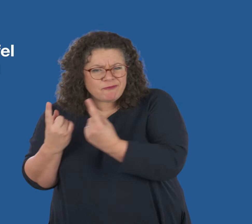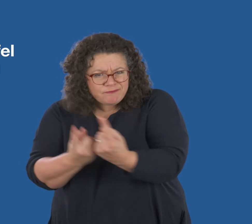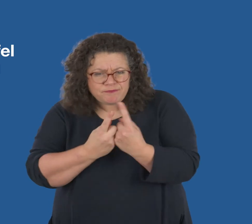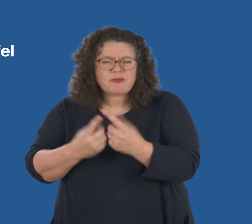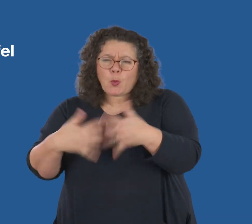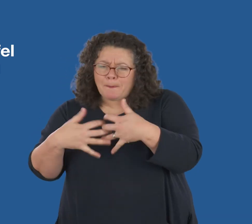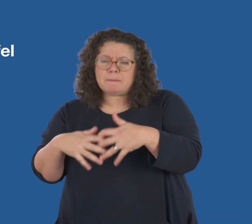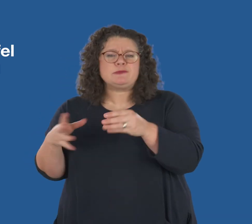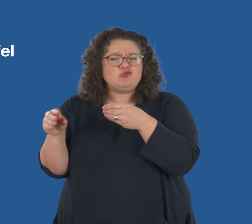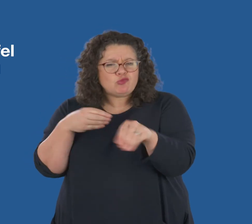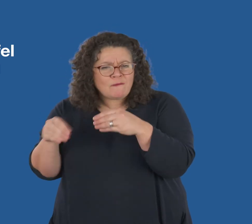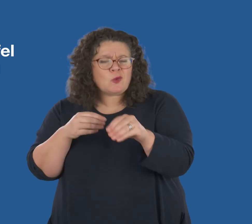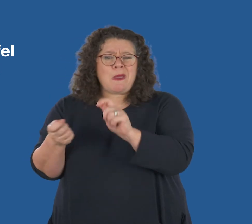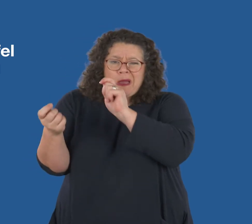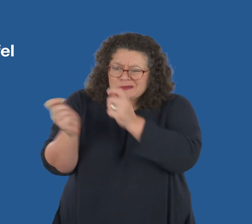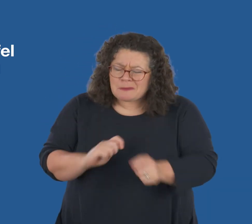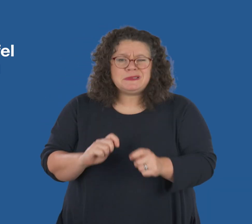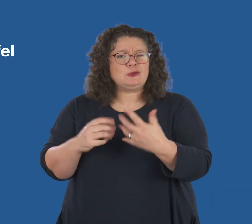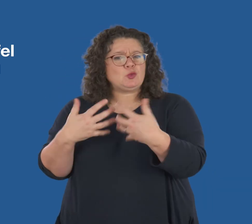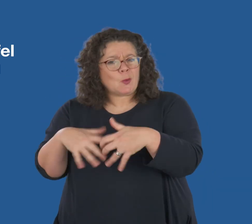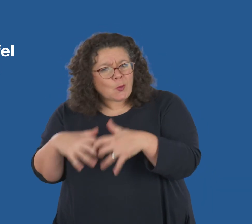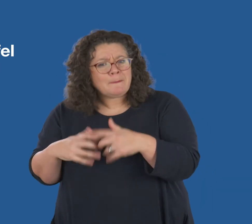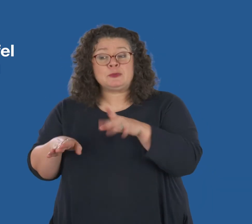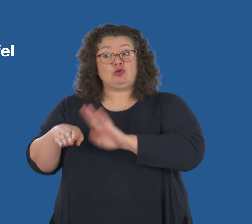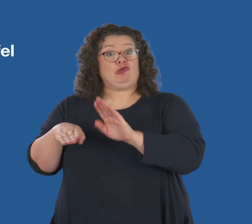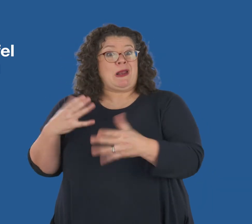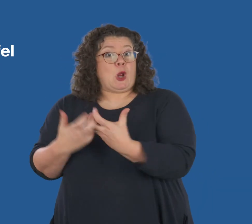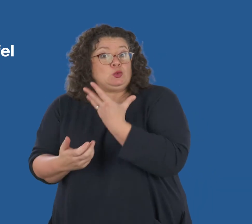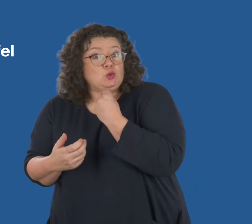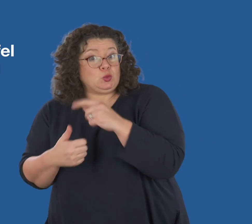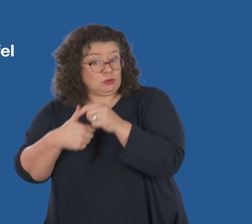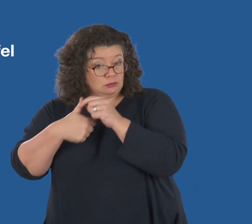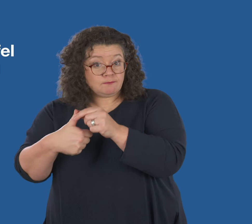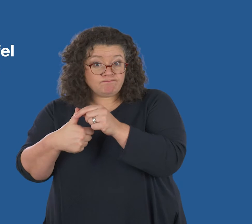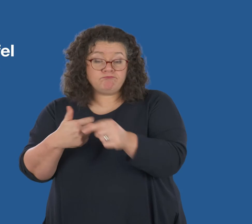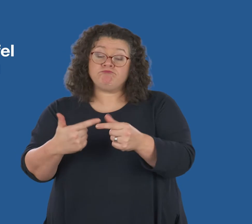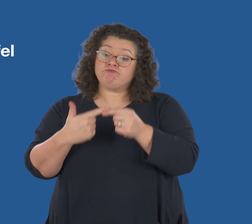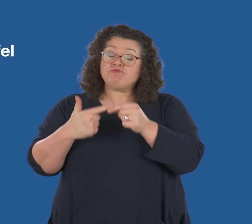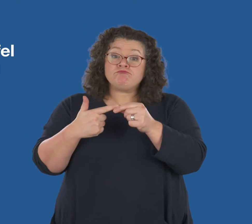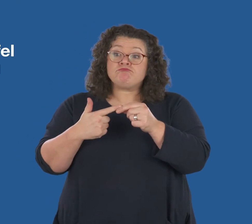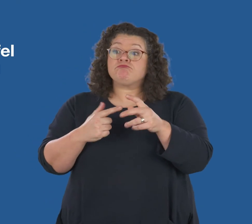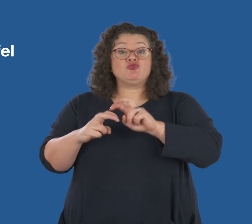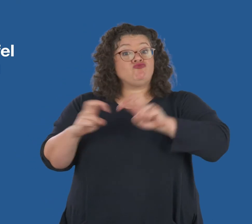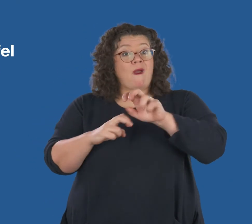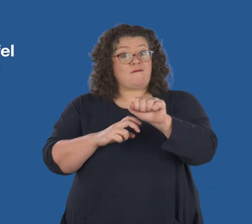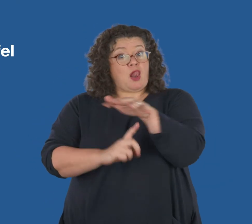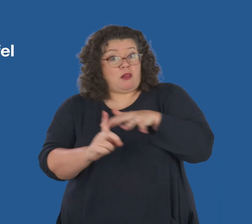offer a meddalwedd, addasiadau i offer, hyfforddiant yn ei ddefnyddio. Teithio o amgylch yr etholaeth os na allwch